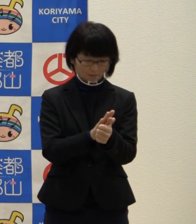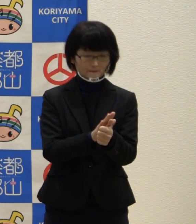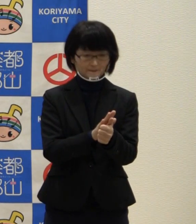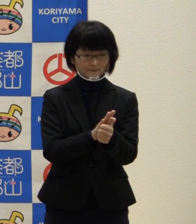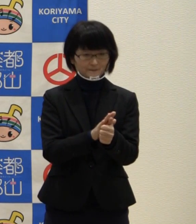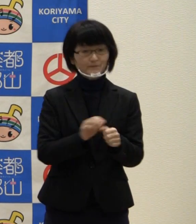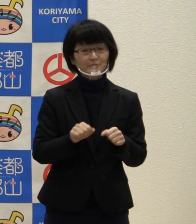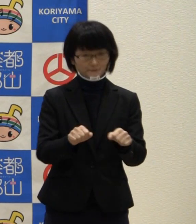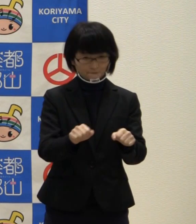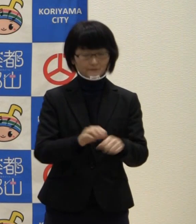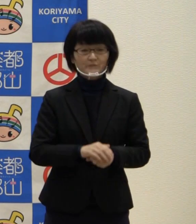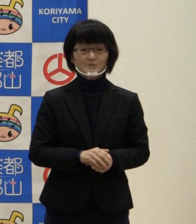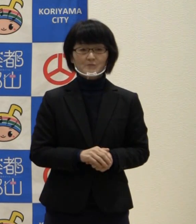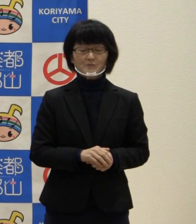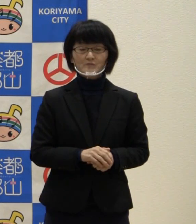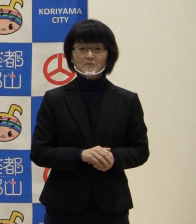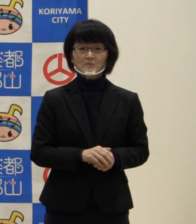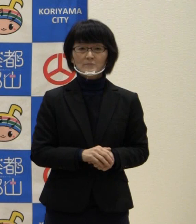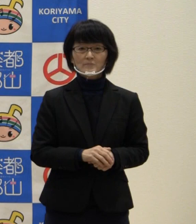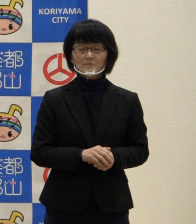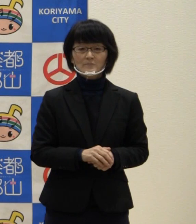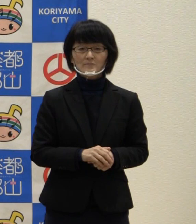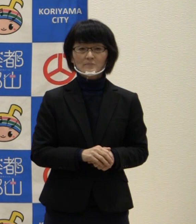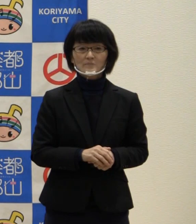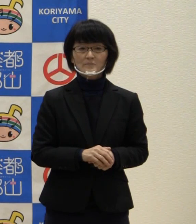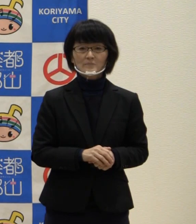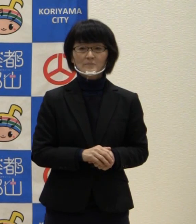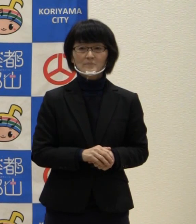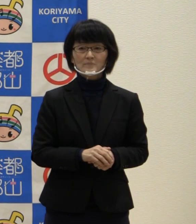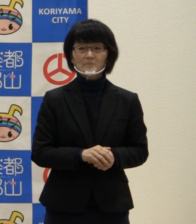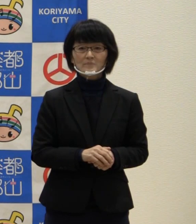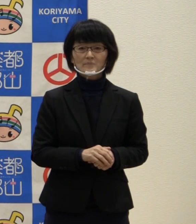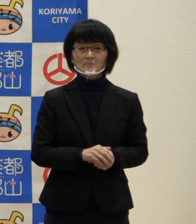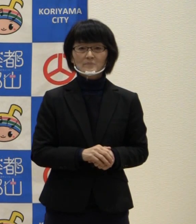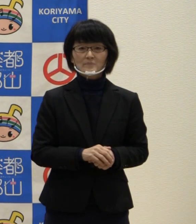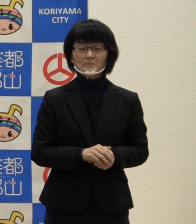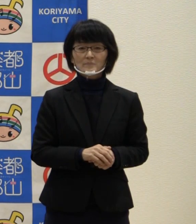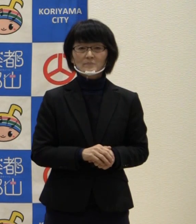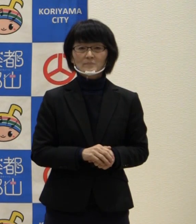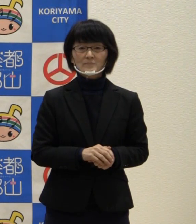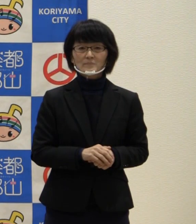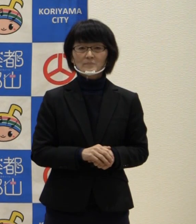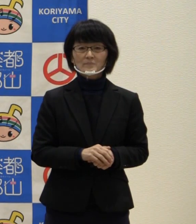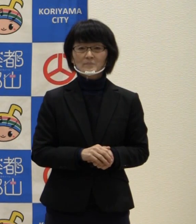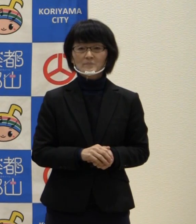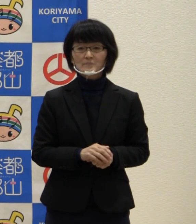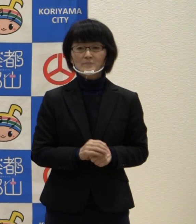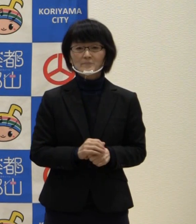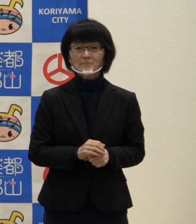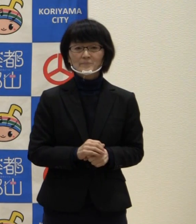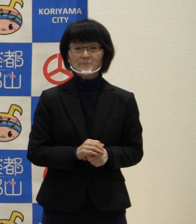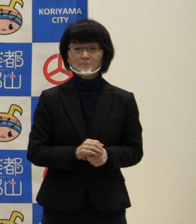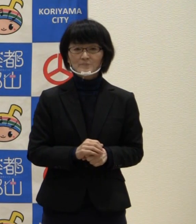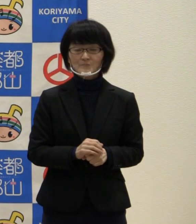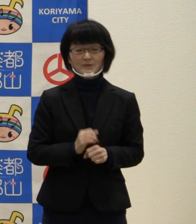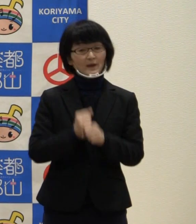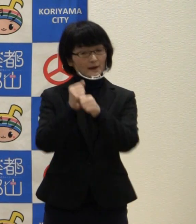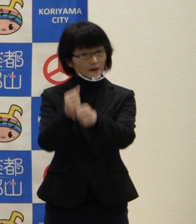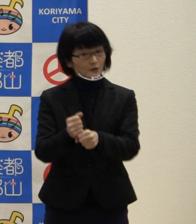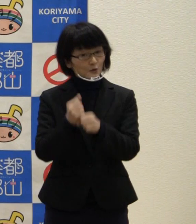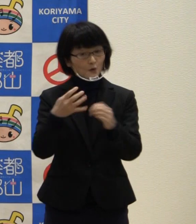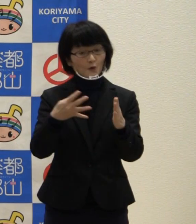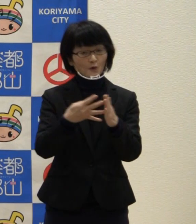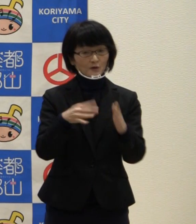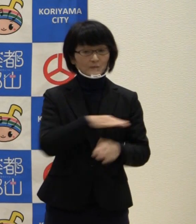ございます。で、近々 農業法人の皆様との勉強会